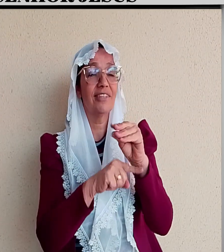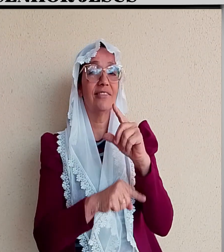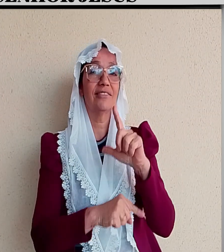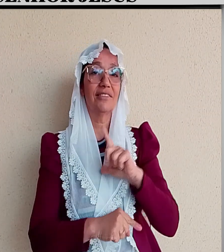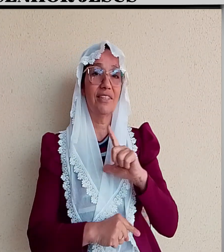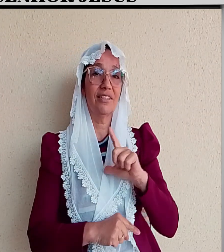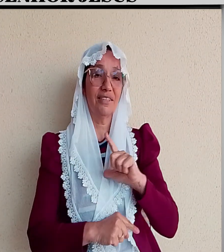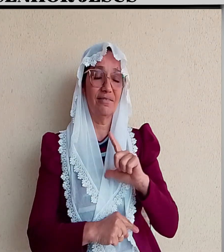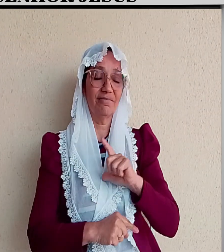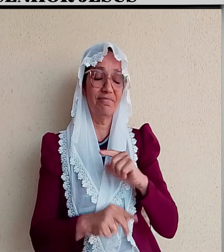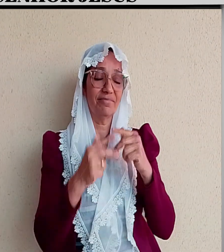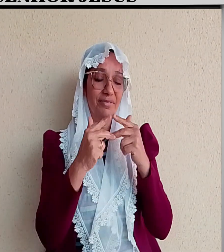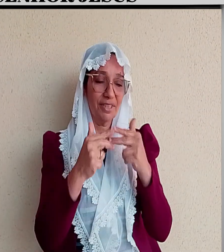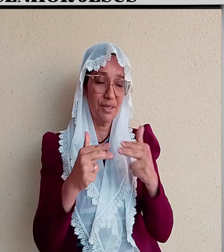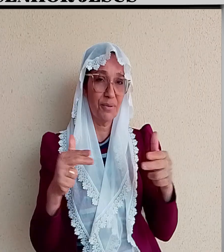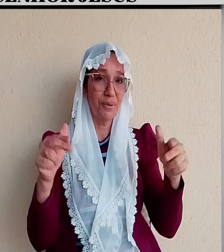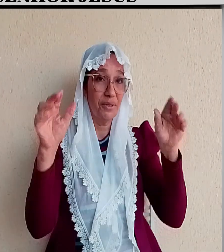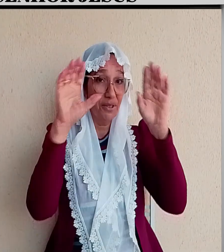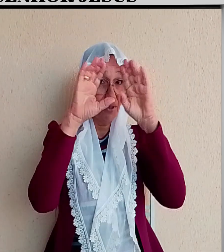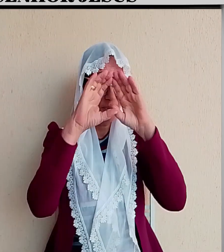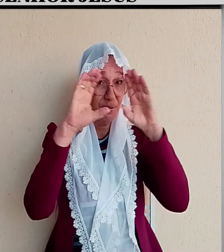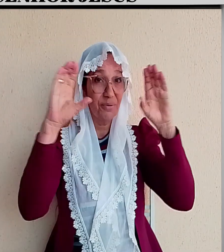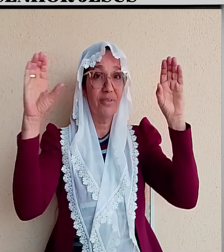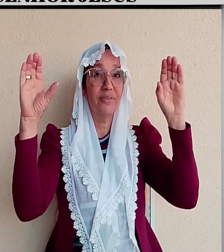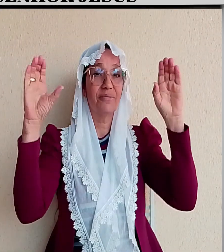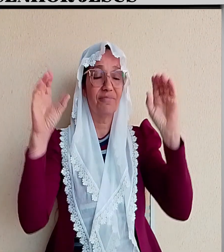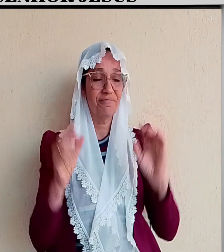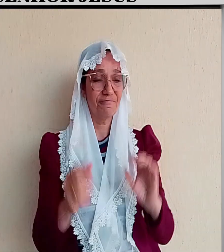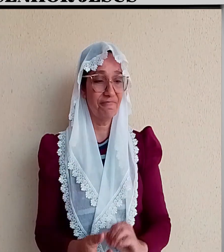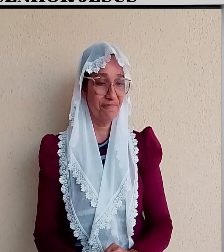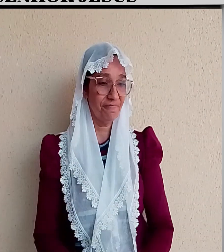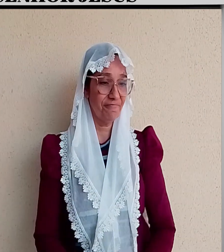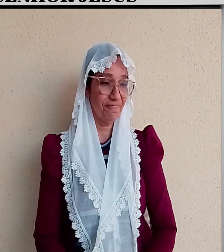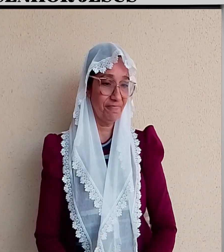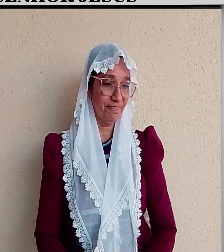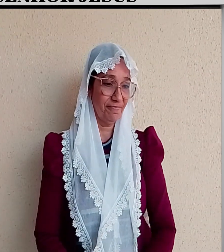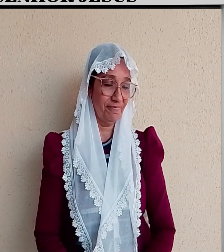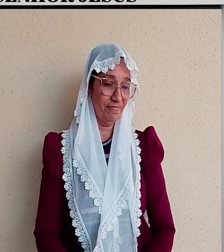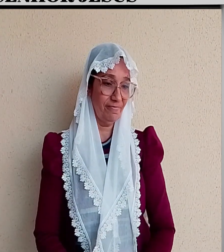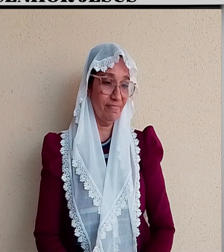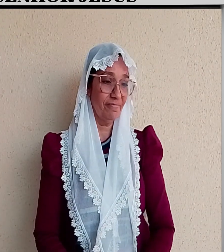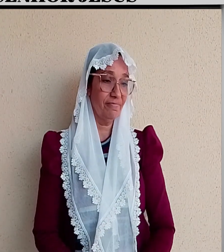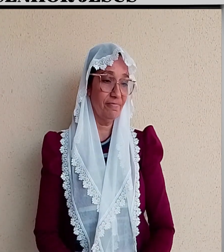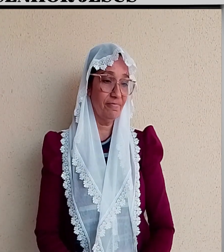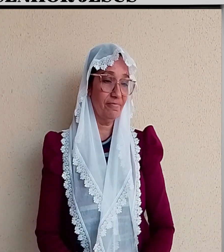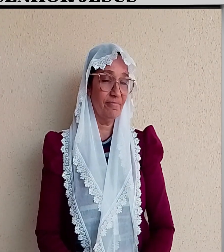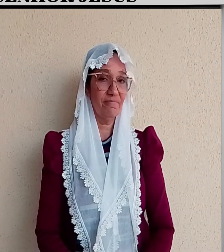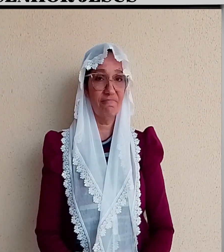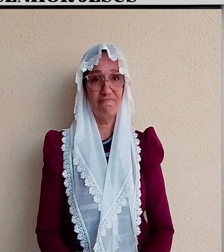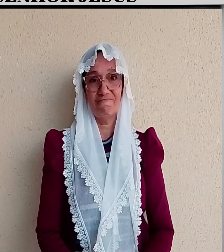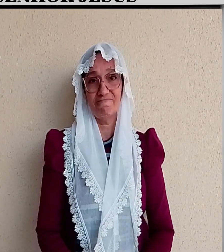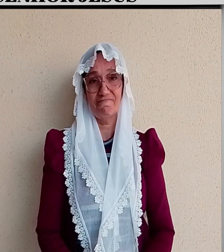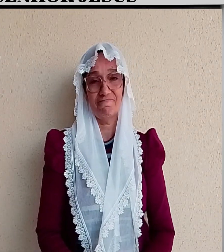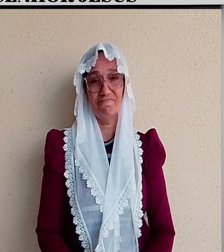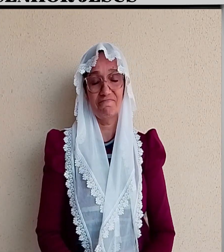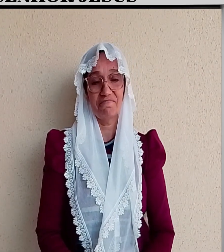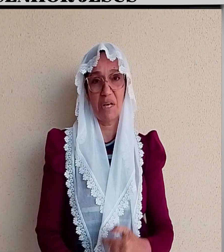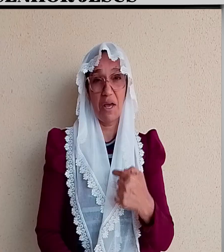Glória a Jesus. Eu te alimentarei. Eu te alimentarei. Não usarei de ninguém. Eu irei